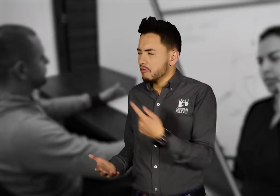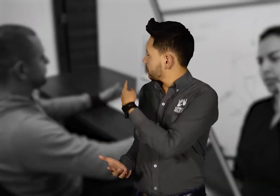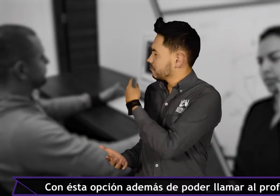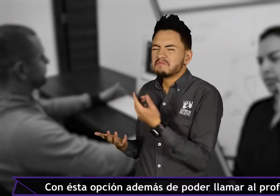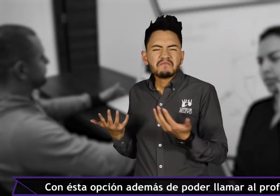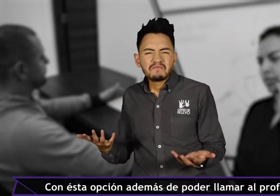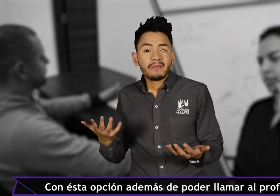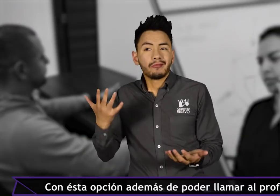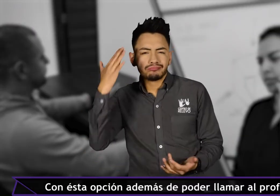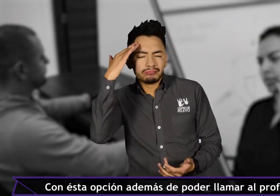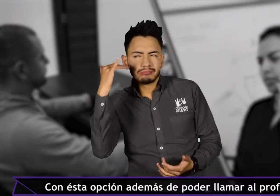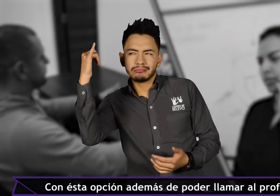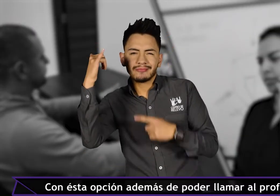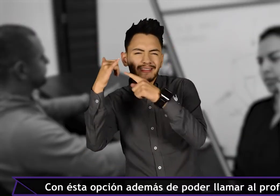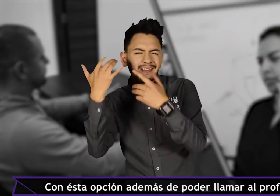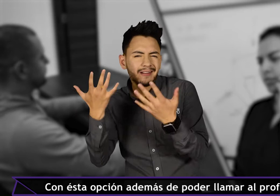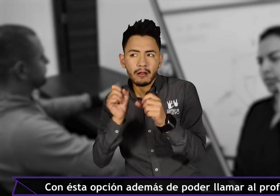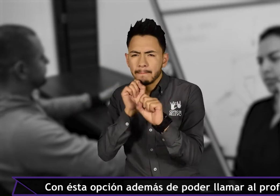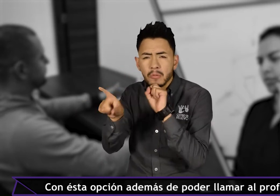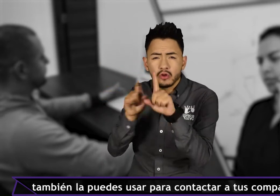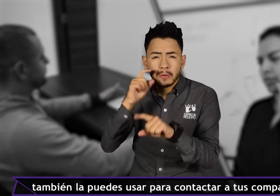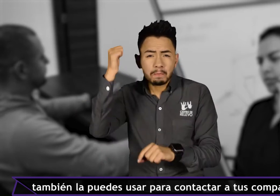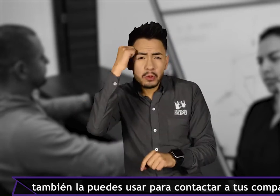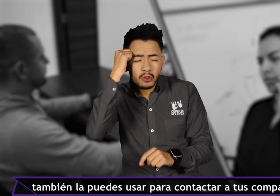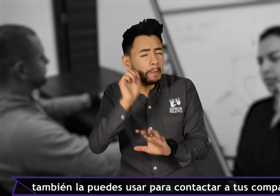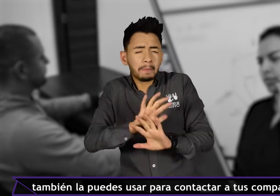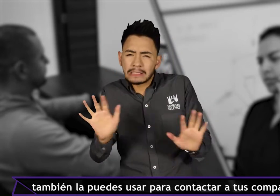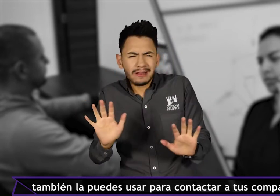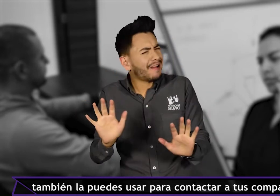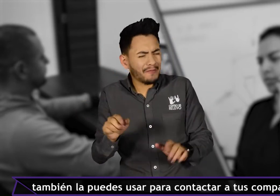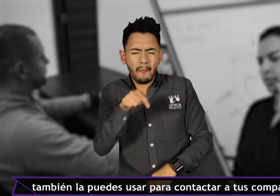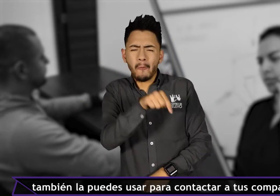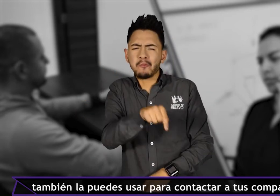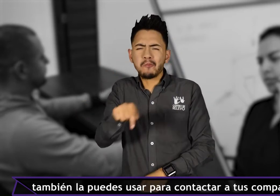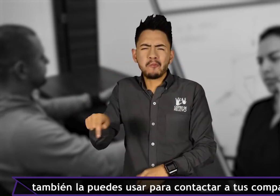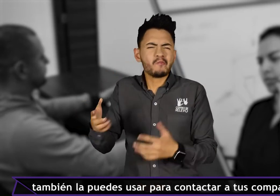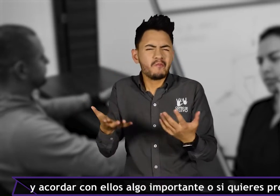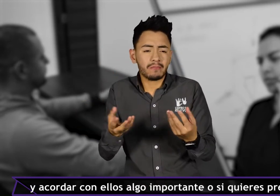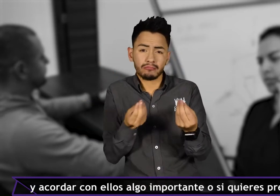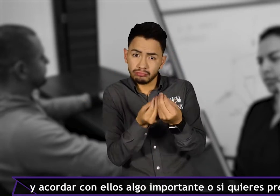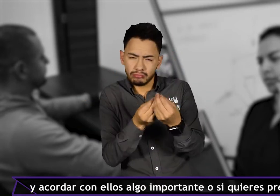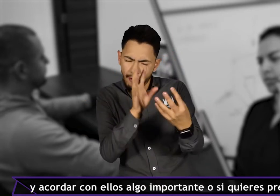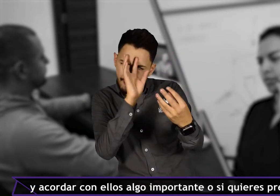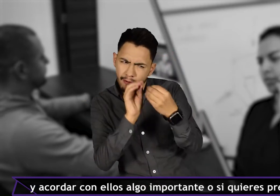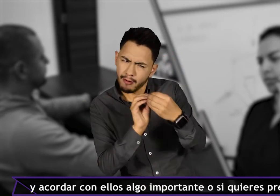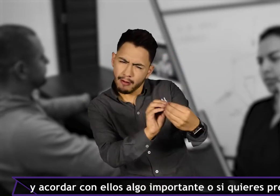Con esta opción, además de poder llamar al profesor, también la puedes usar para contactar a tus compañeros y acordar con ellos algo